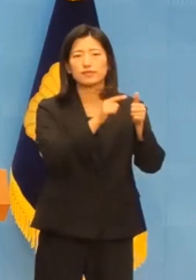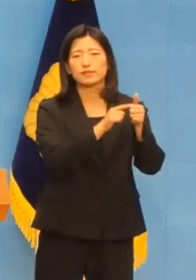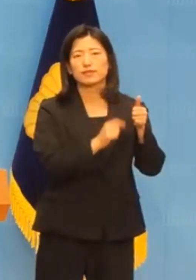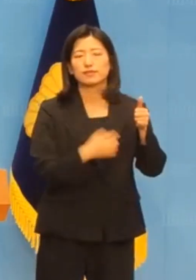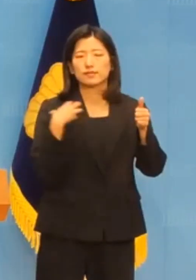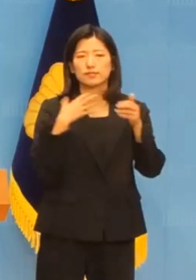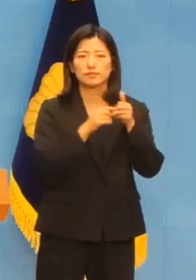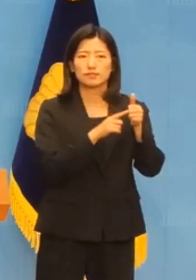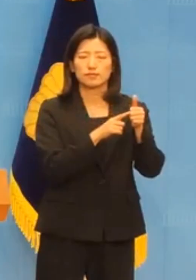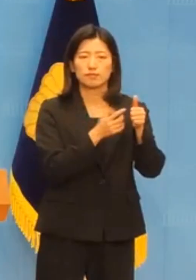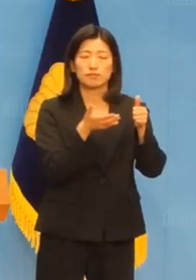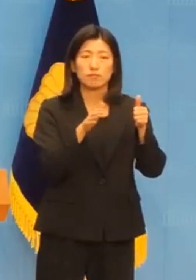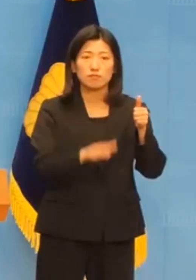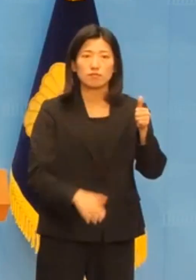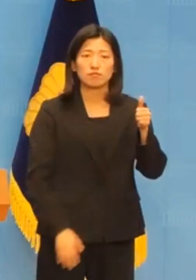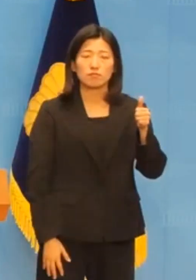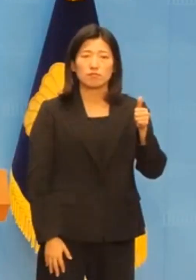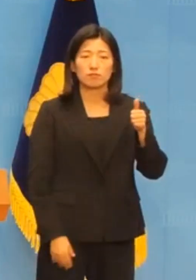이러한 인물에게